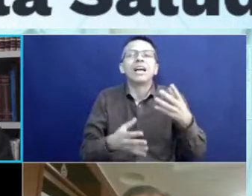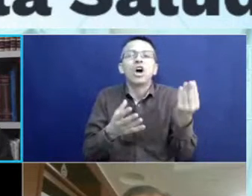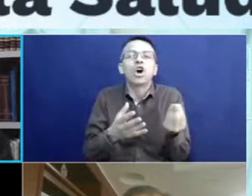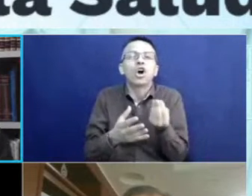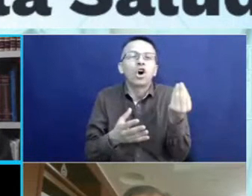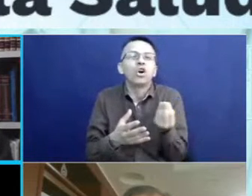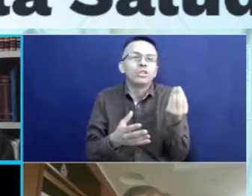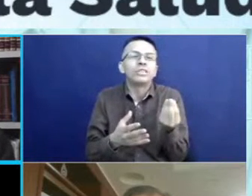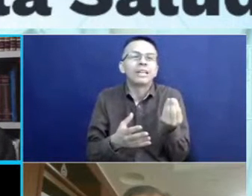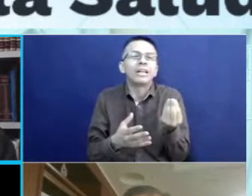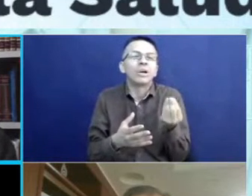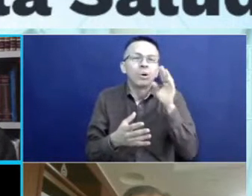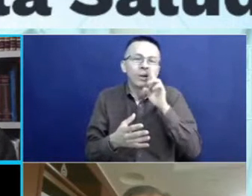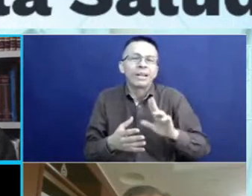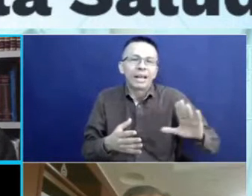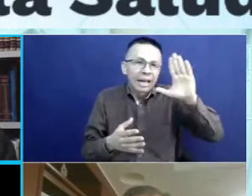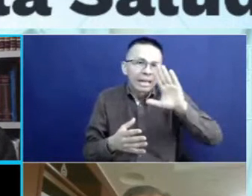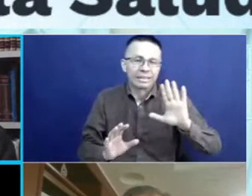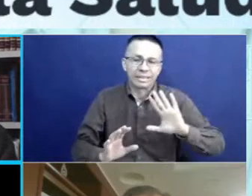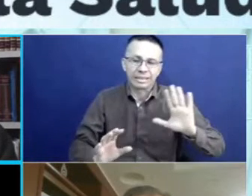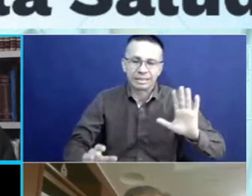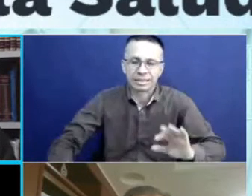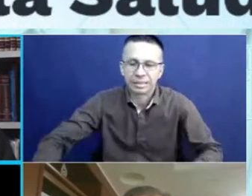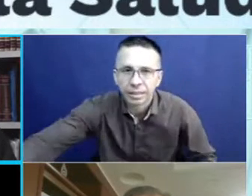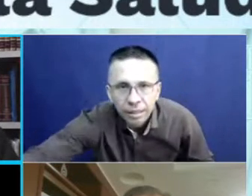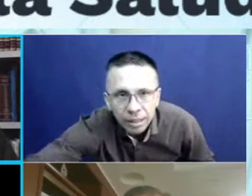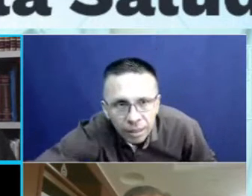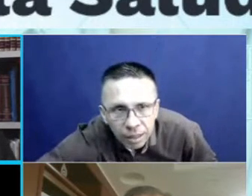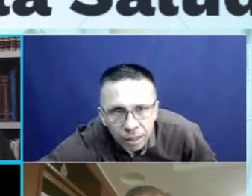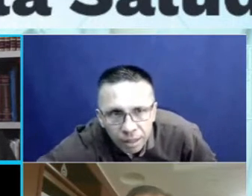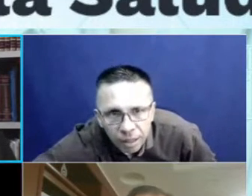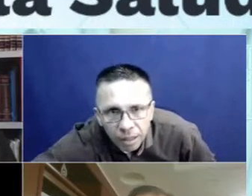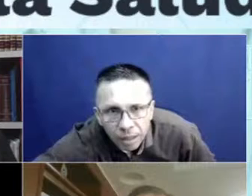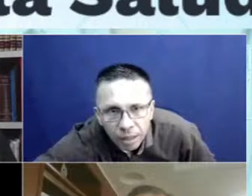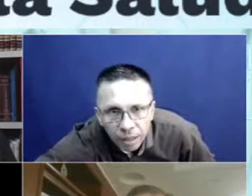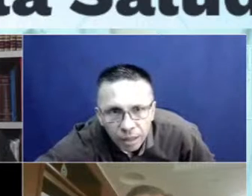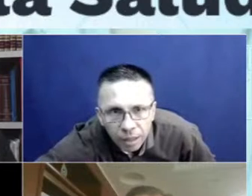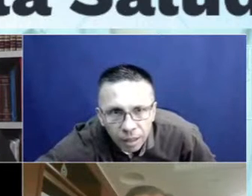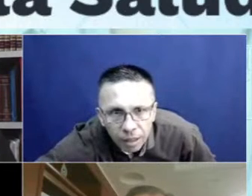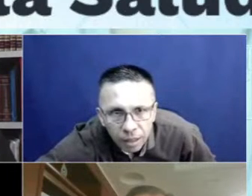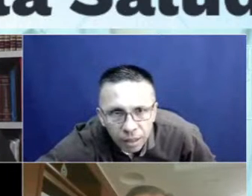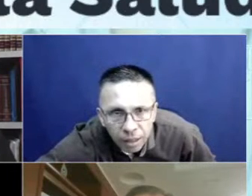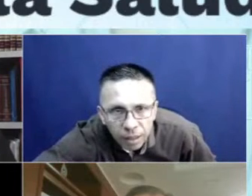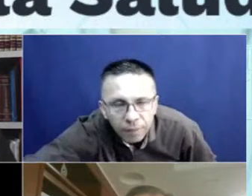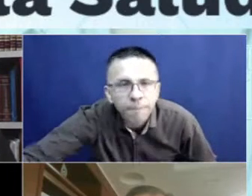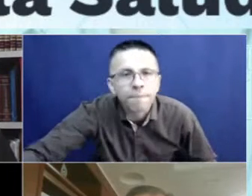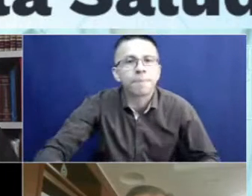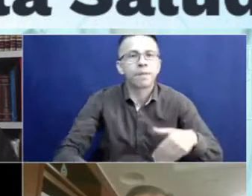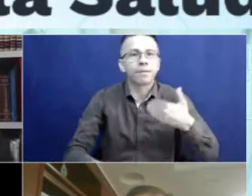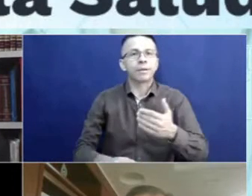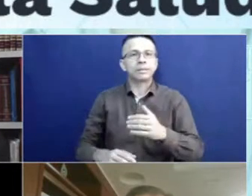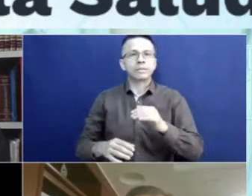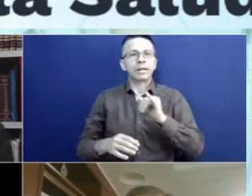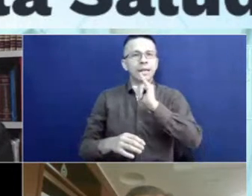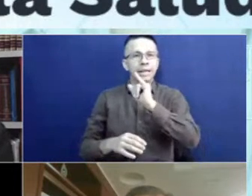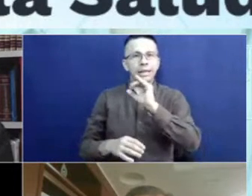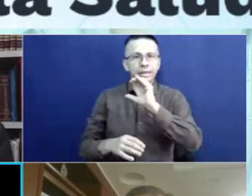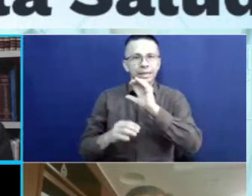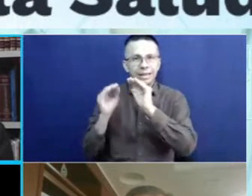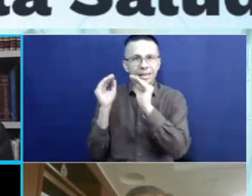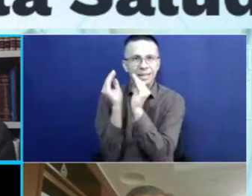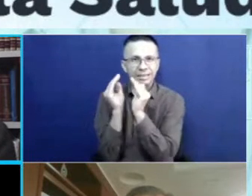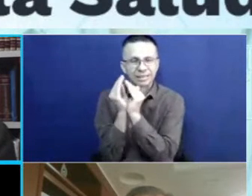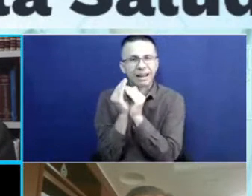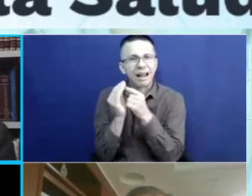Sí, yo sé. Y después estábamos en otro debate con el ICBF, con todo el tema de la